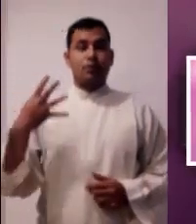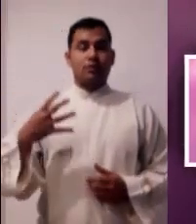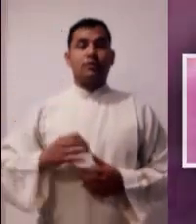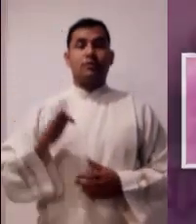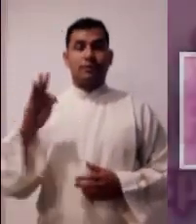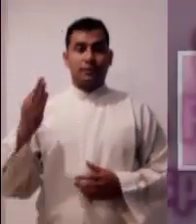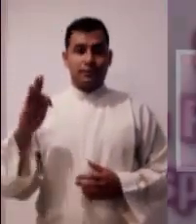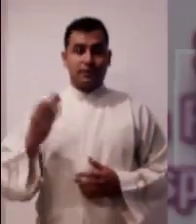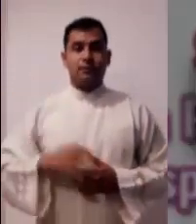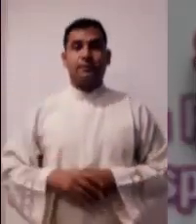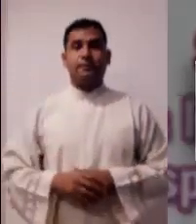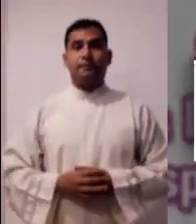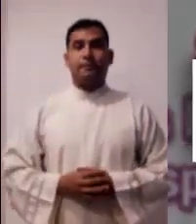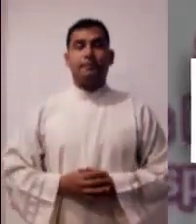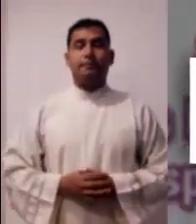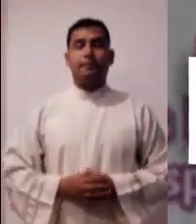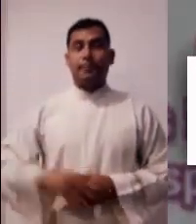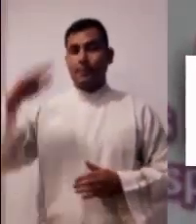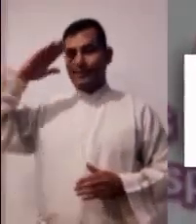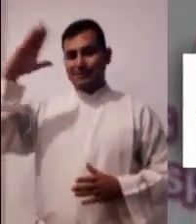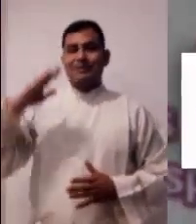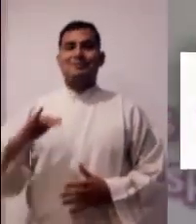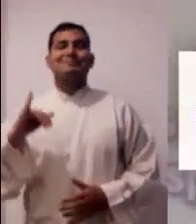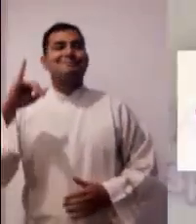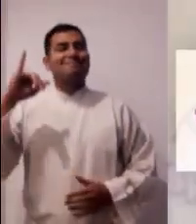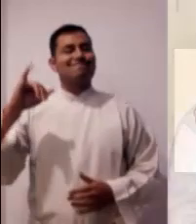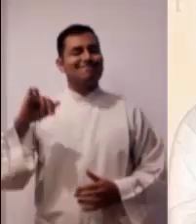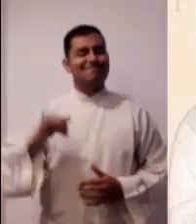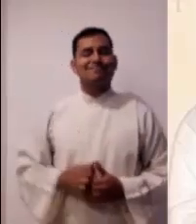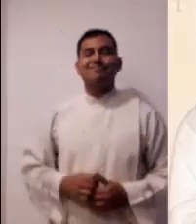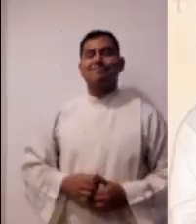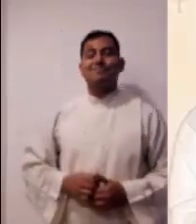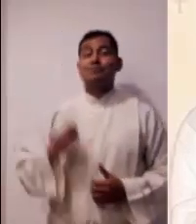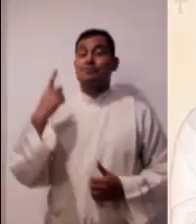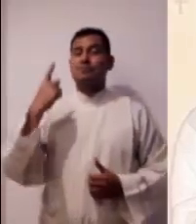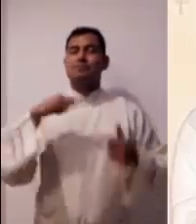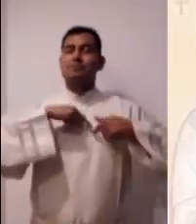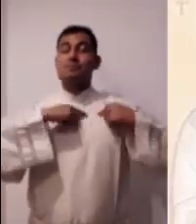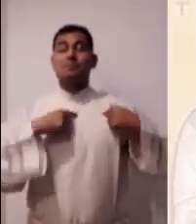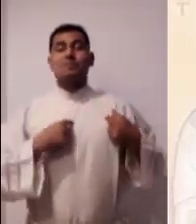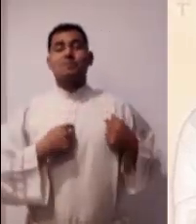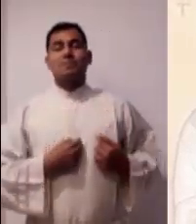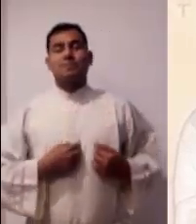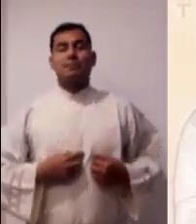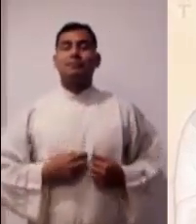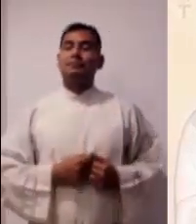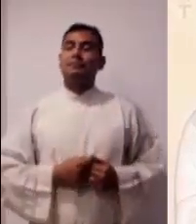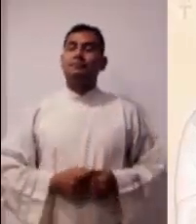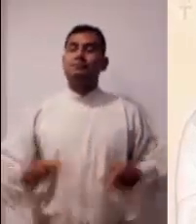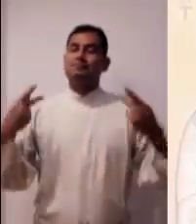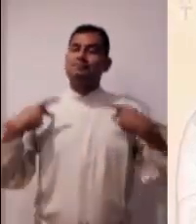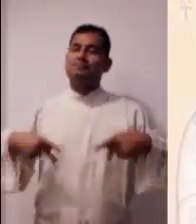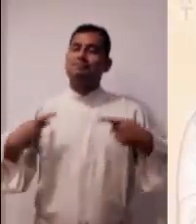marzo. Señor, tus palabras son espíritu y vida. Evangelio de San Mateo, capítulo